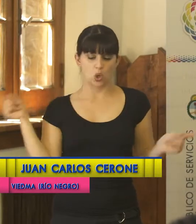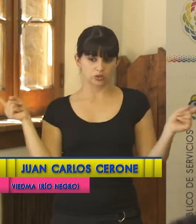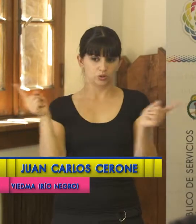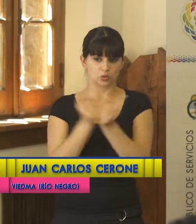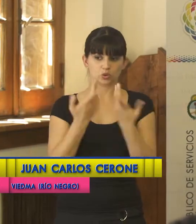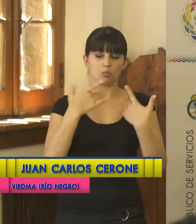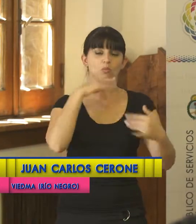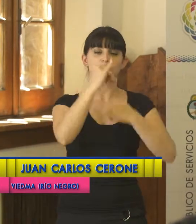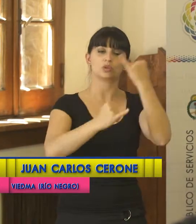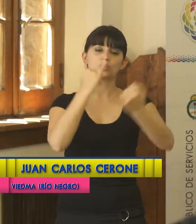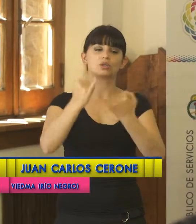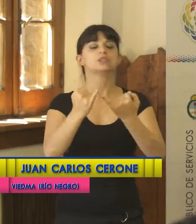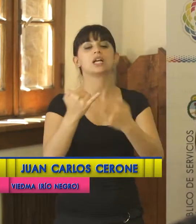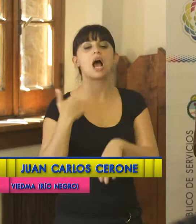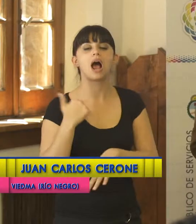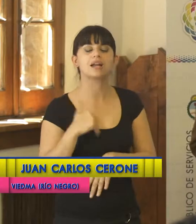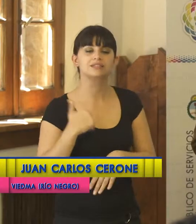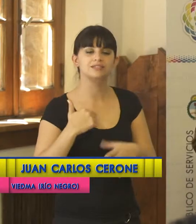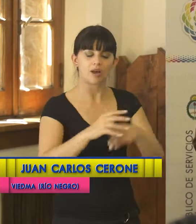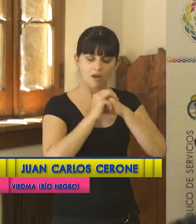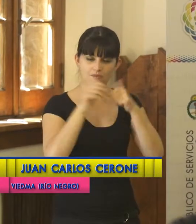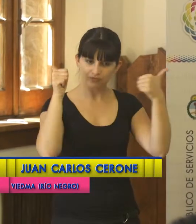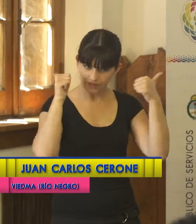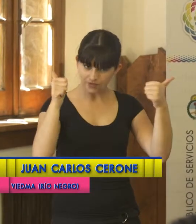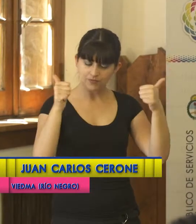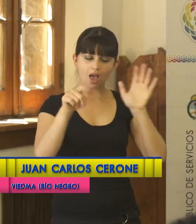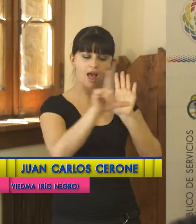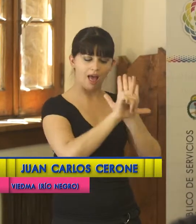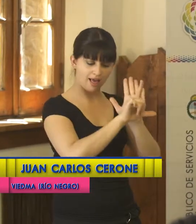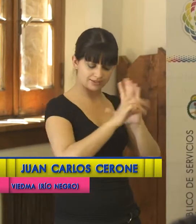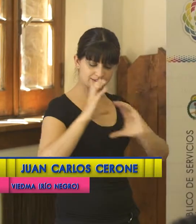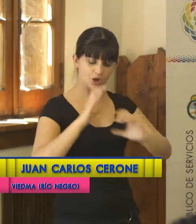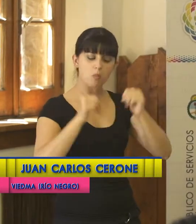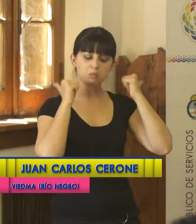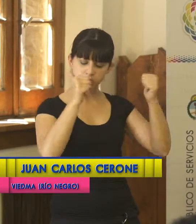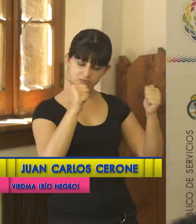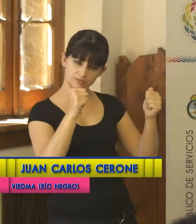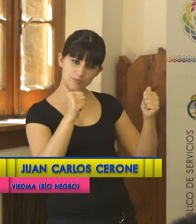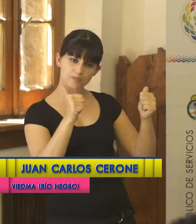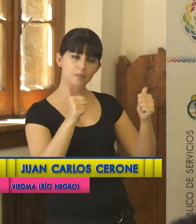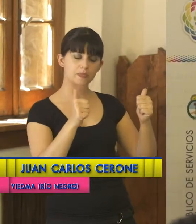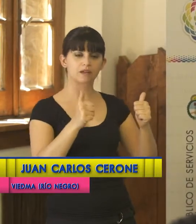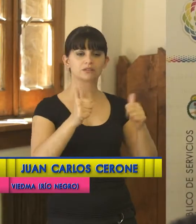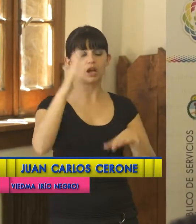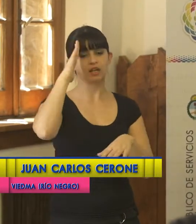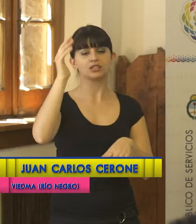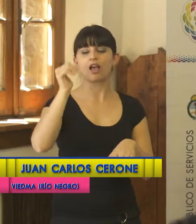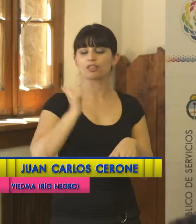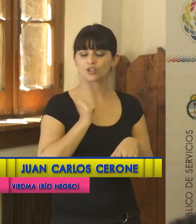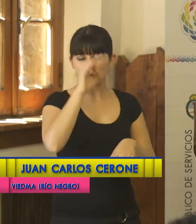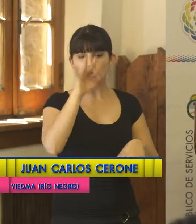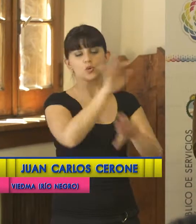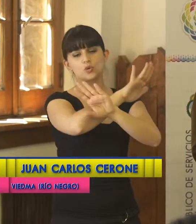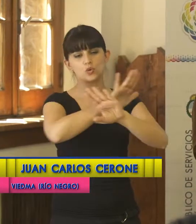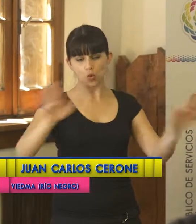importante viva la argentina viva la ley de medios y realmente dictadura que nunca más por